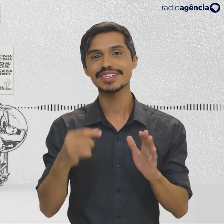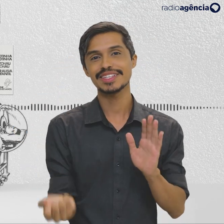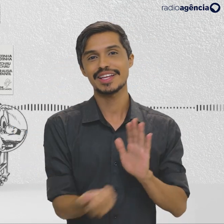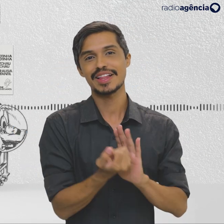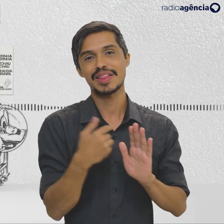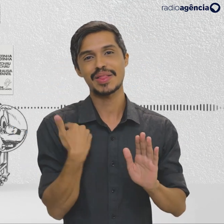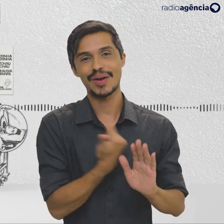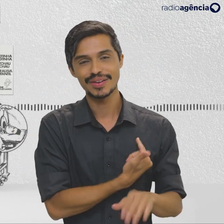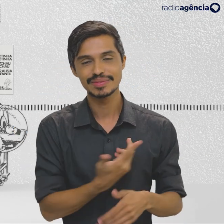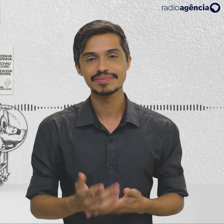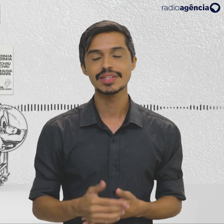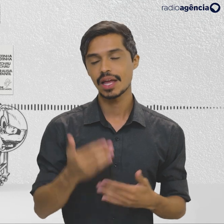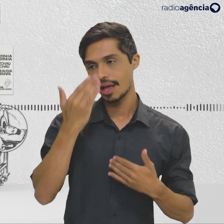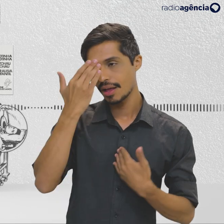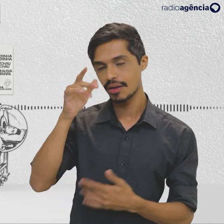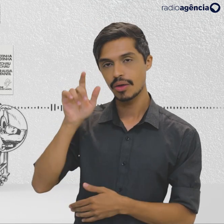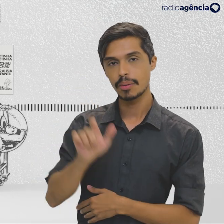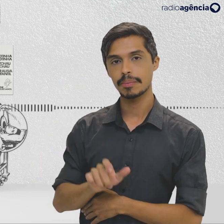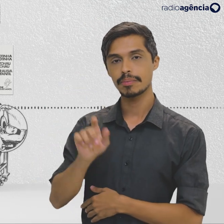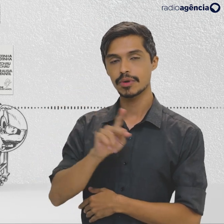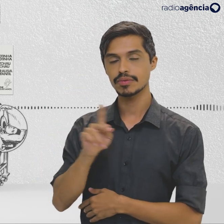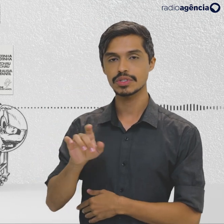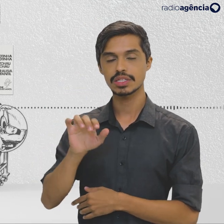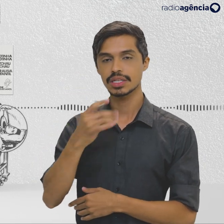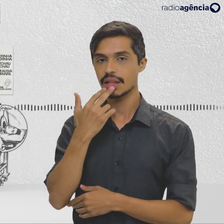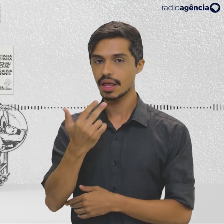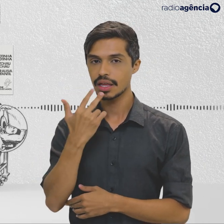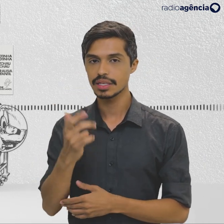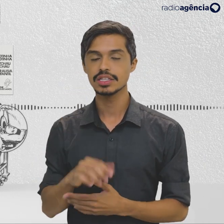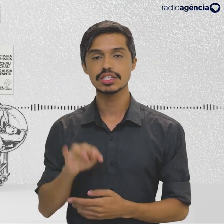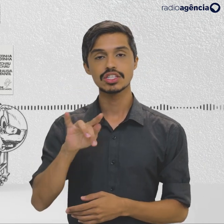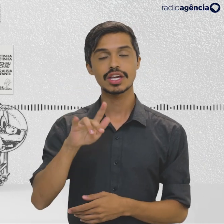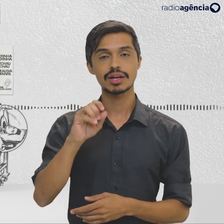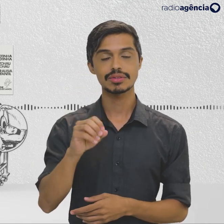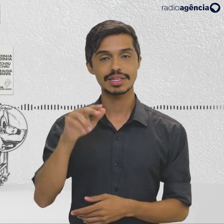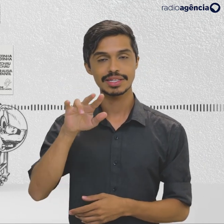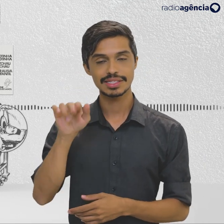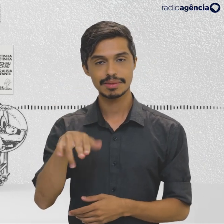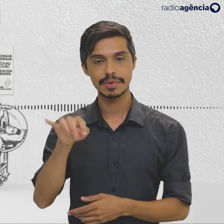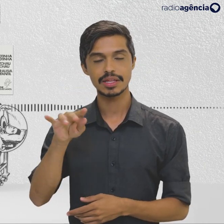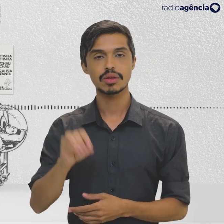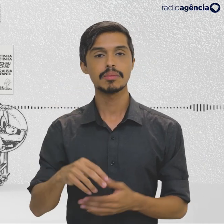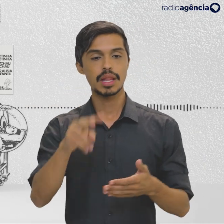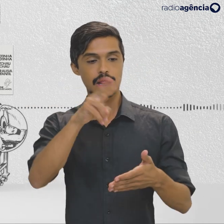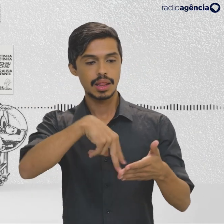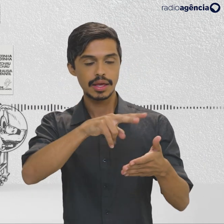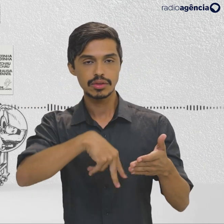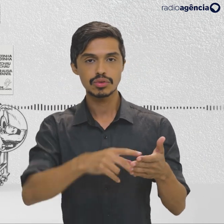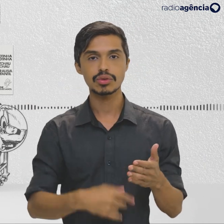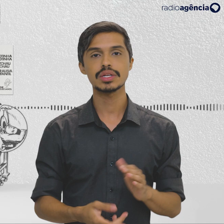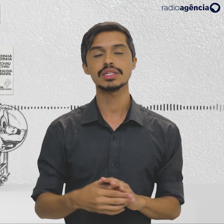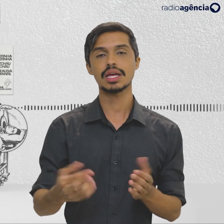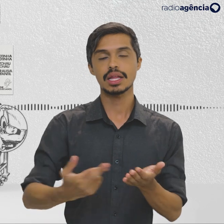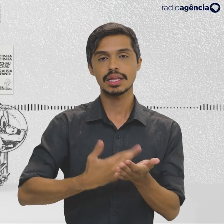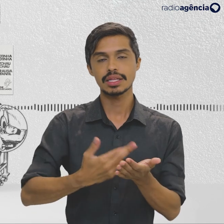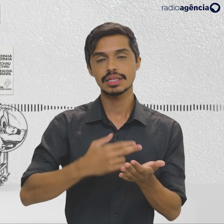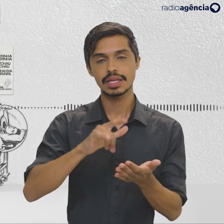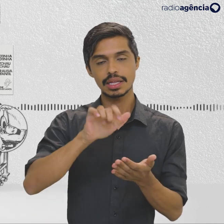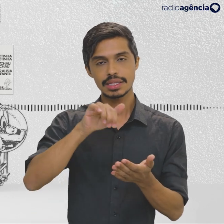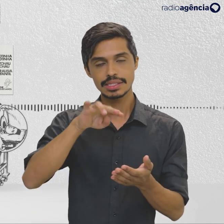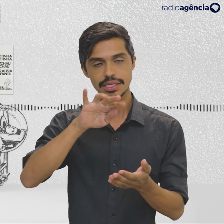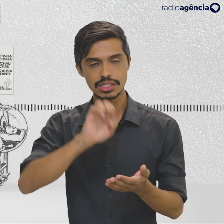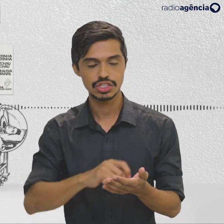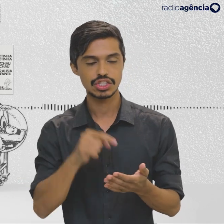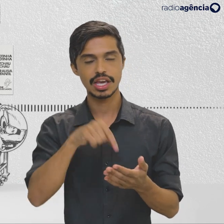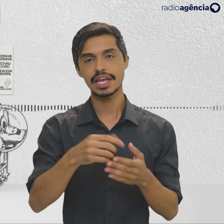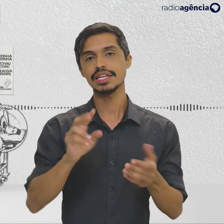do sala de vacina agradecemos ao professor de inglês Thiago Nascimento pela leitura de trecho da retratação da revista the